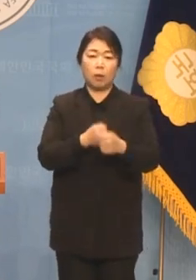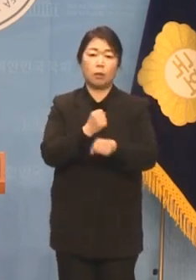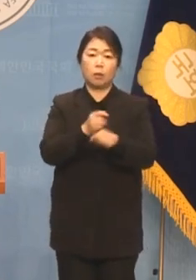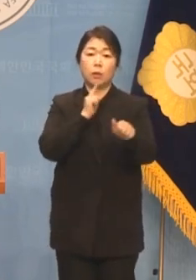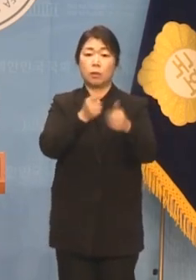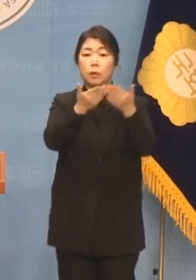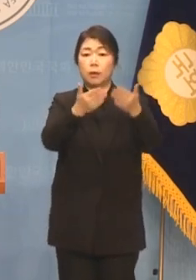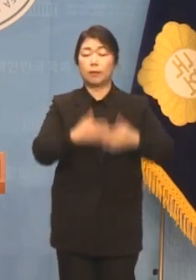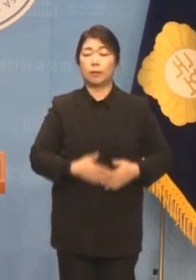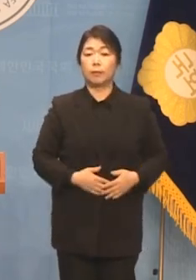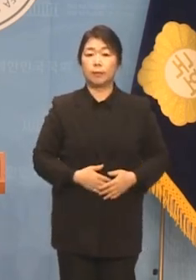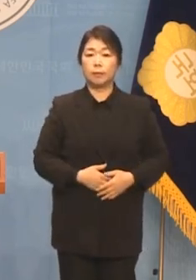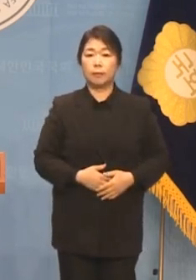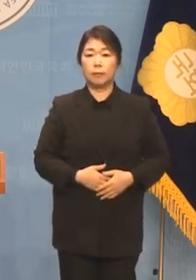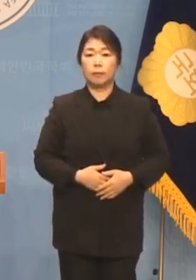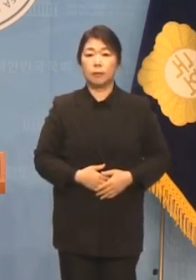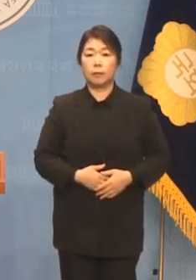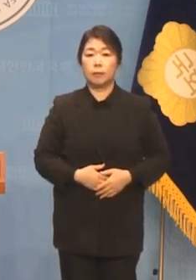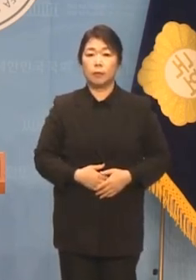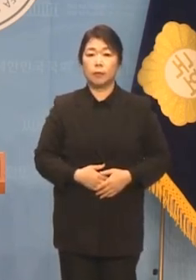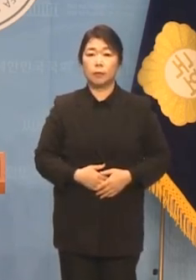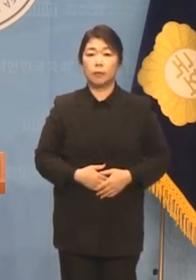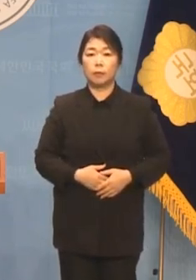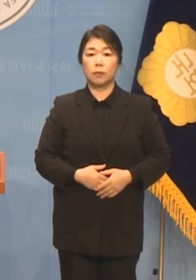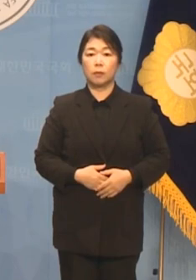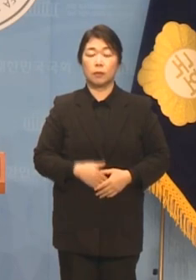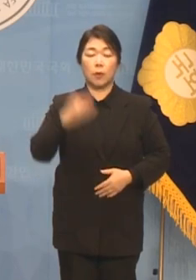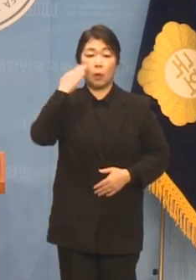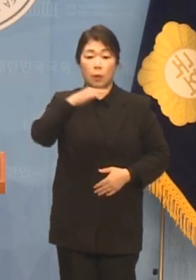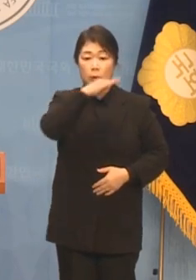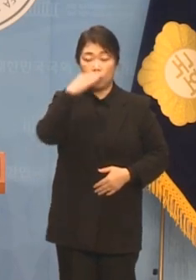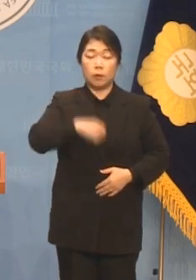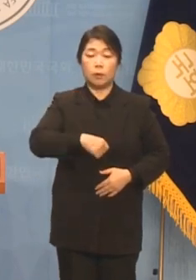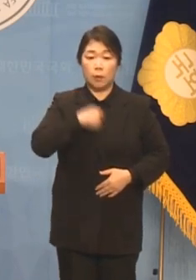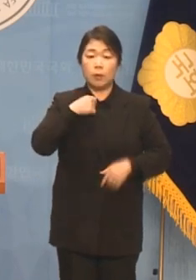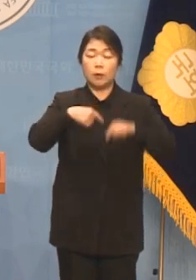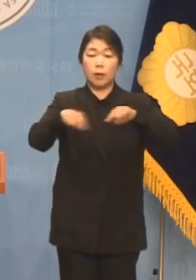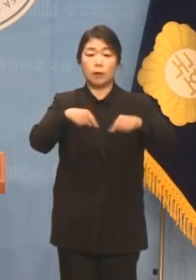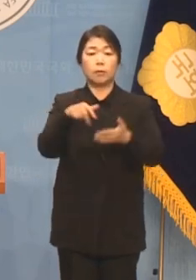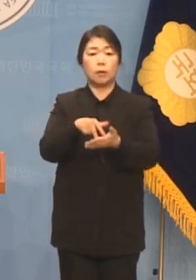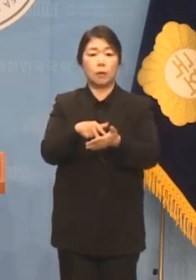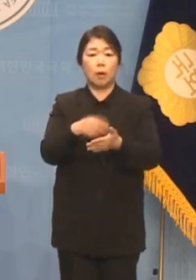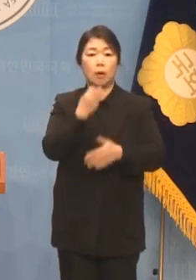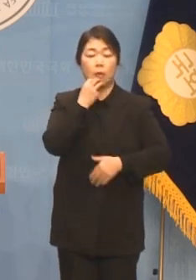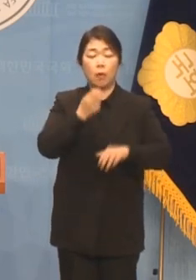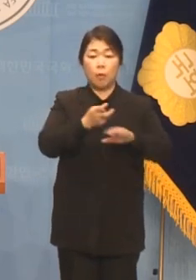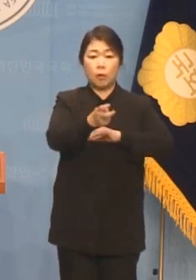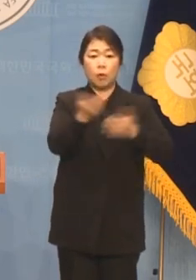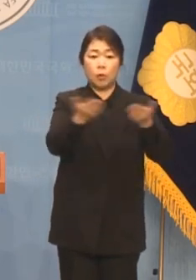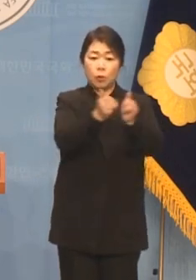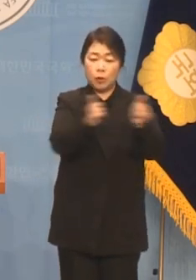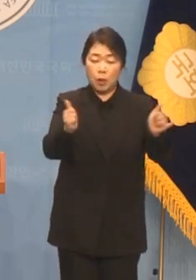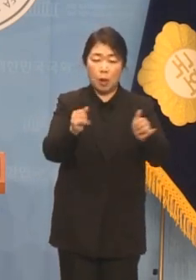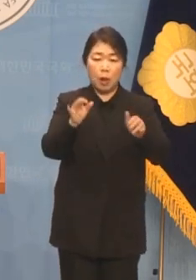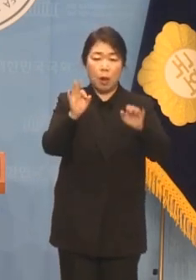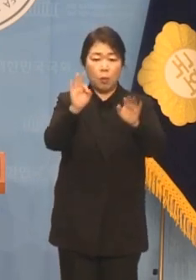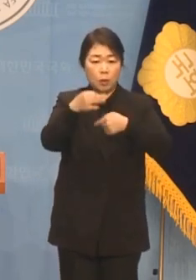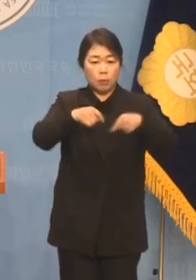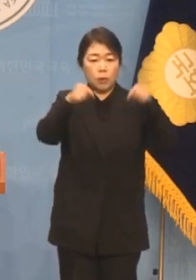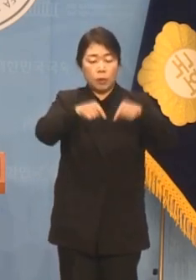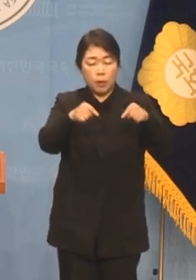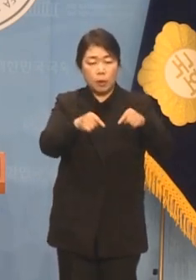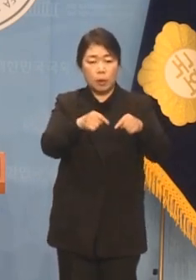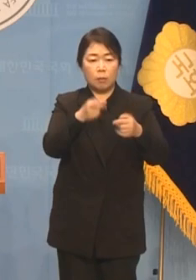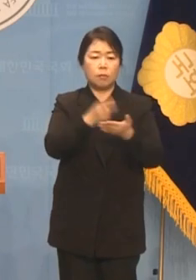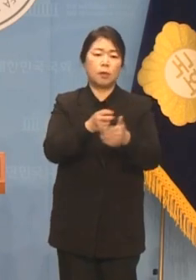촉구합니다 녹색 정의당은 서울 버스 노동자들의 임금 협상이 합리적으로